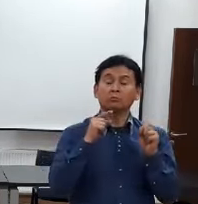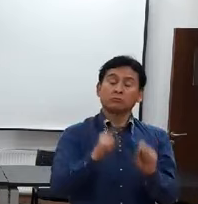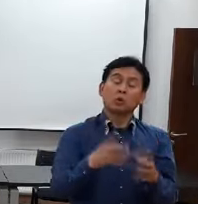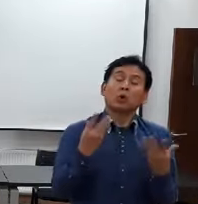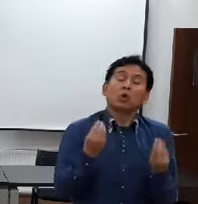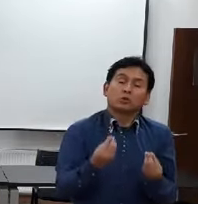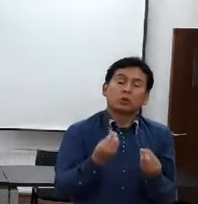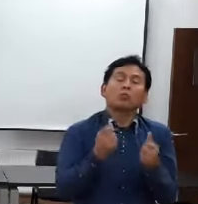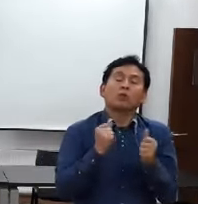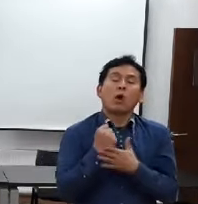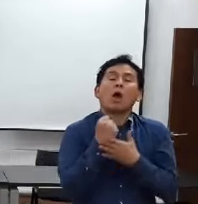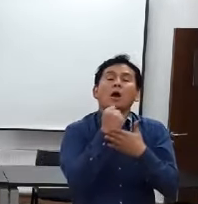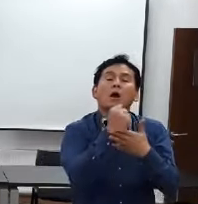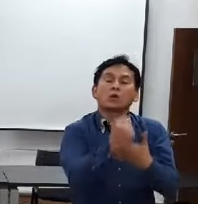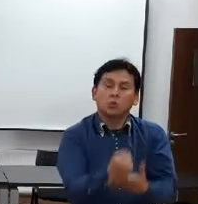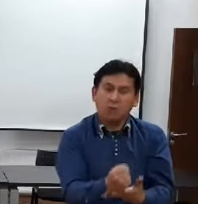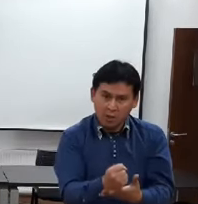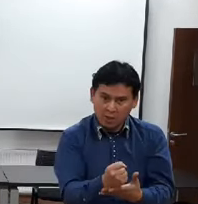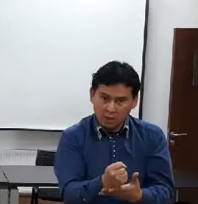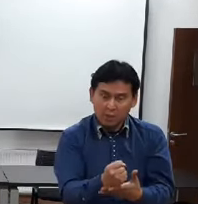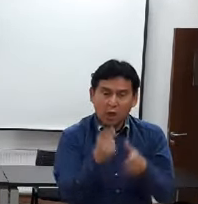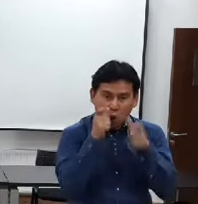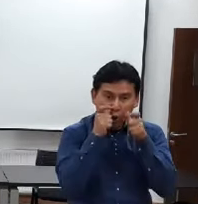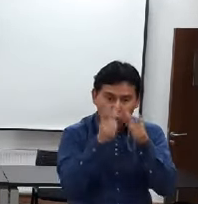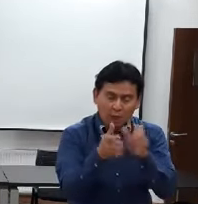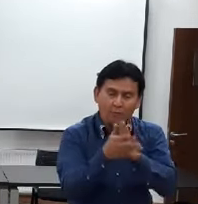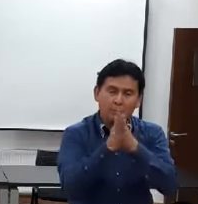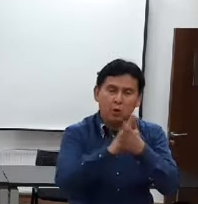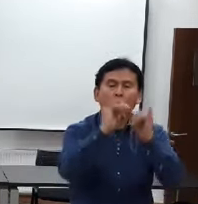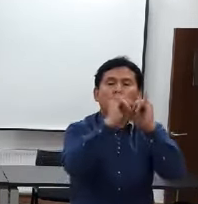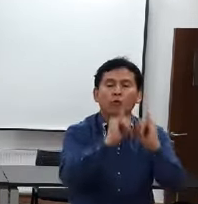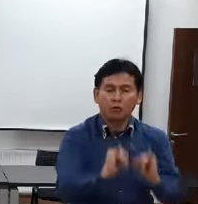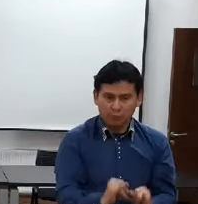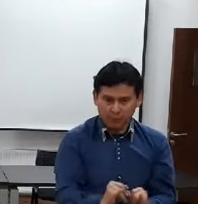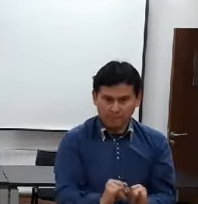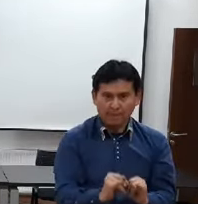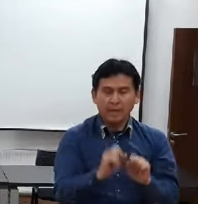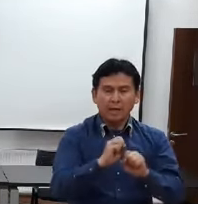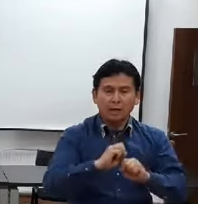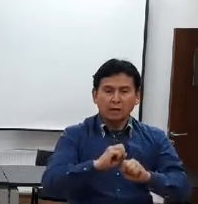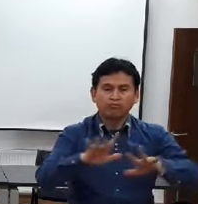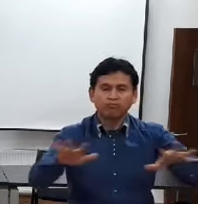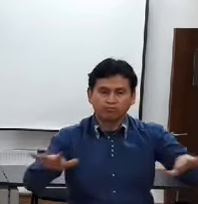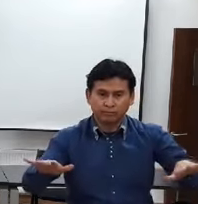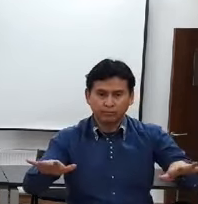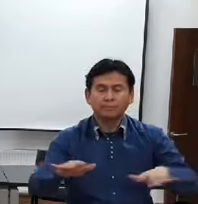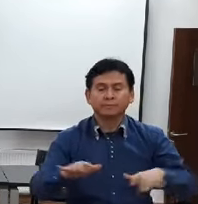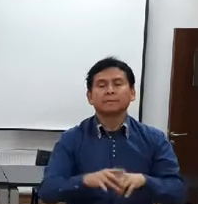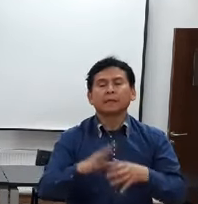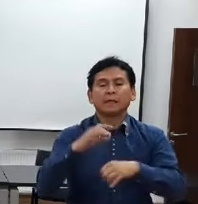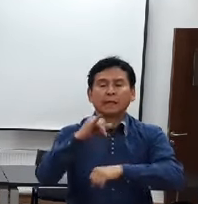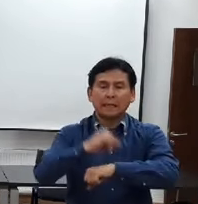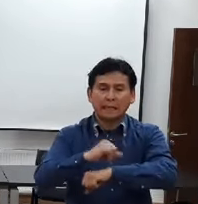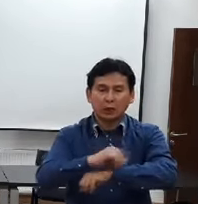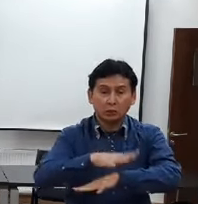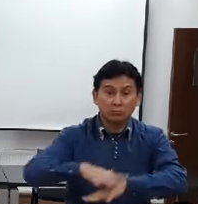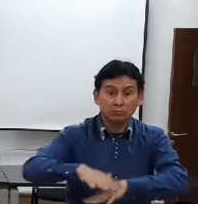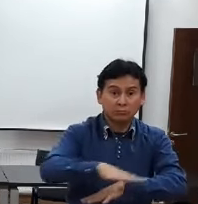obviamente, vamos a contribuir a controlar de la mejor manera posible el coronavirus en la región